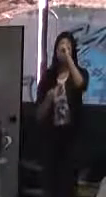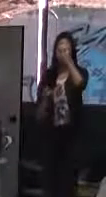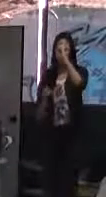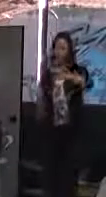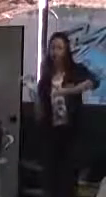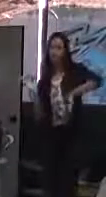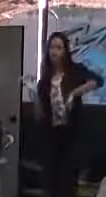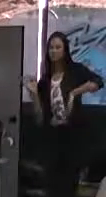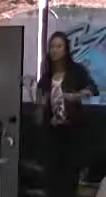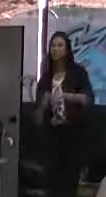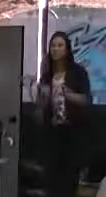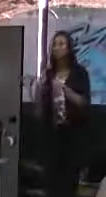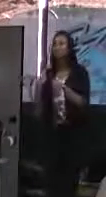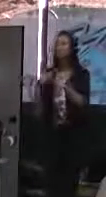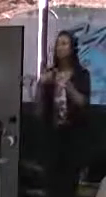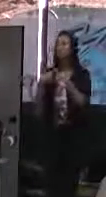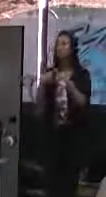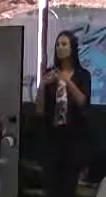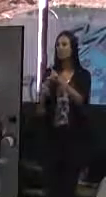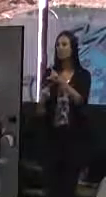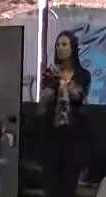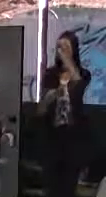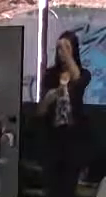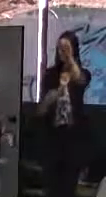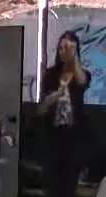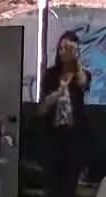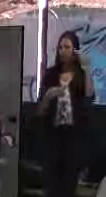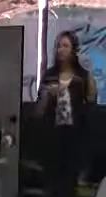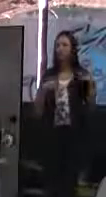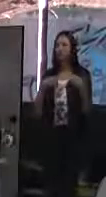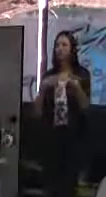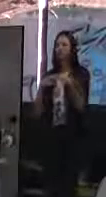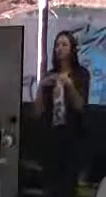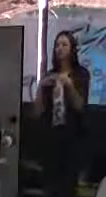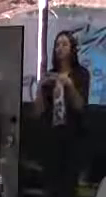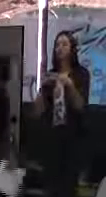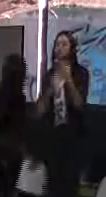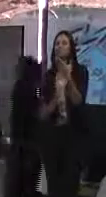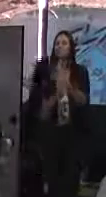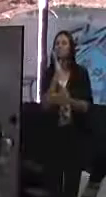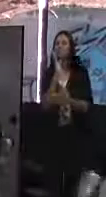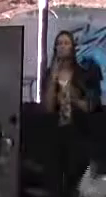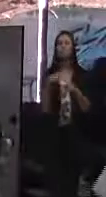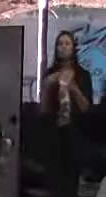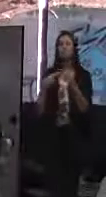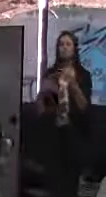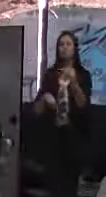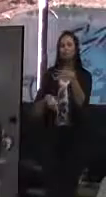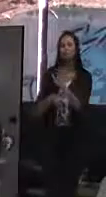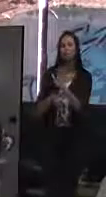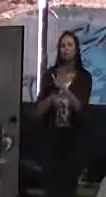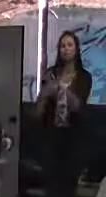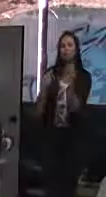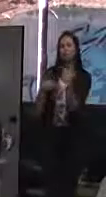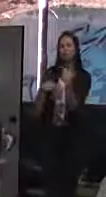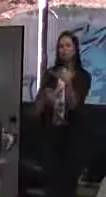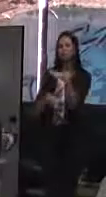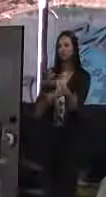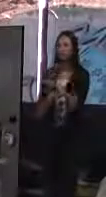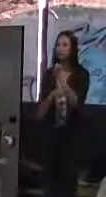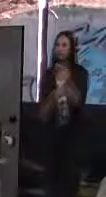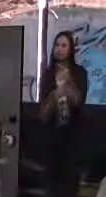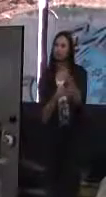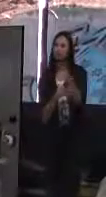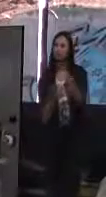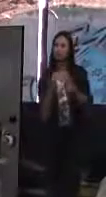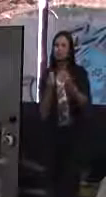Mário Alexandre foi eleito para resolver. Tem que resolver. Se não tiver